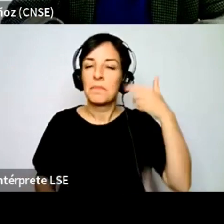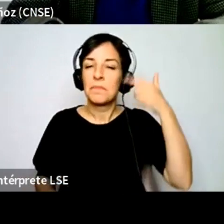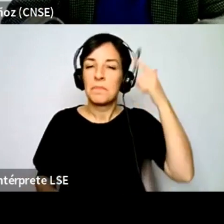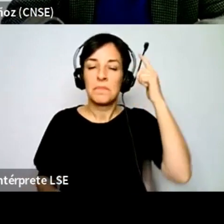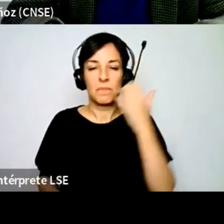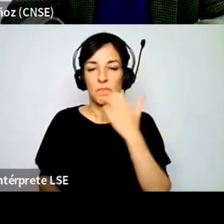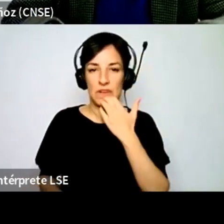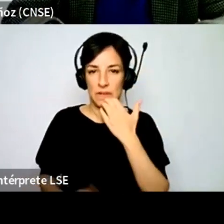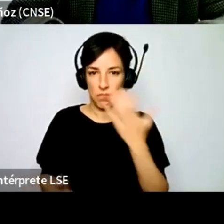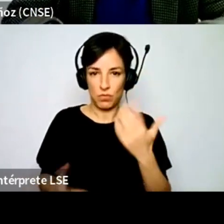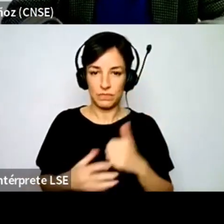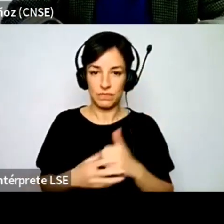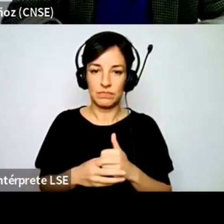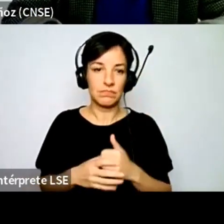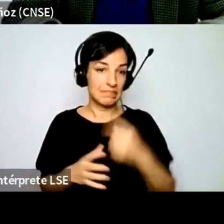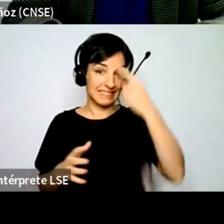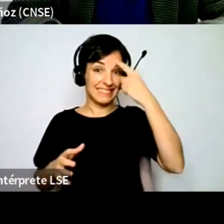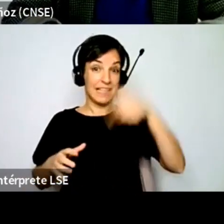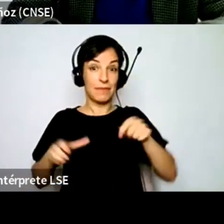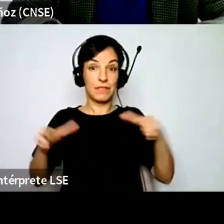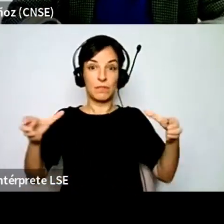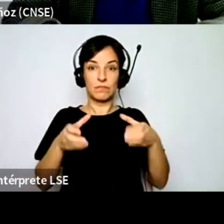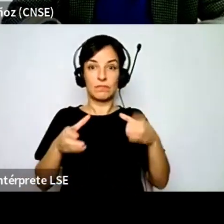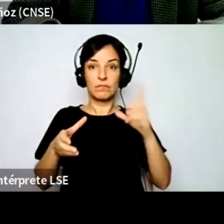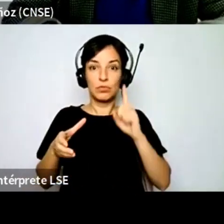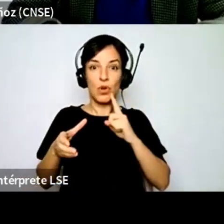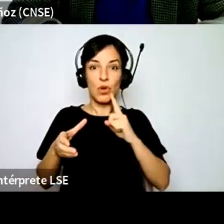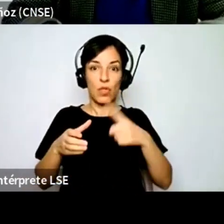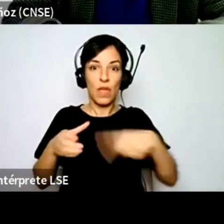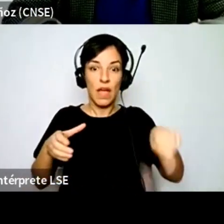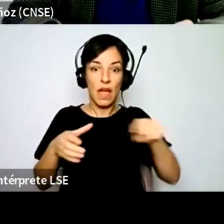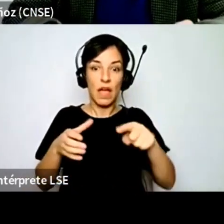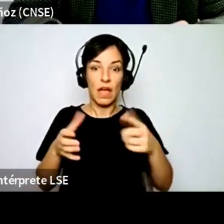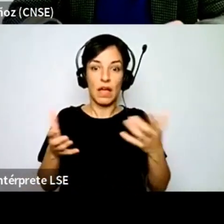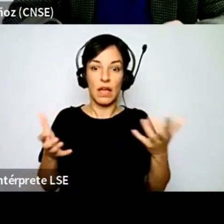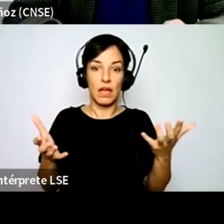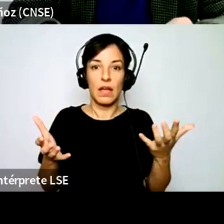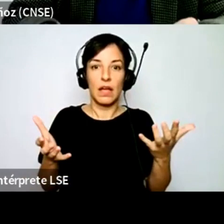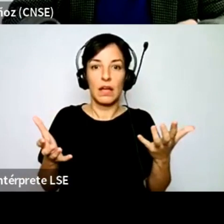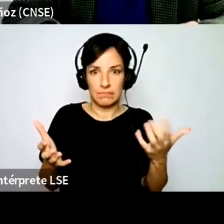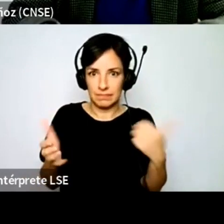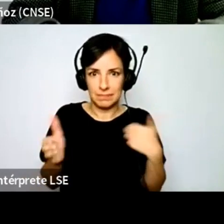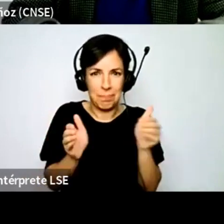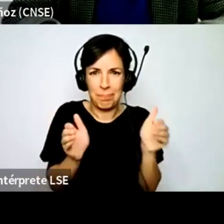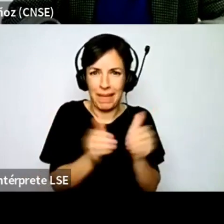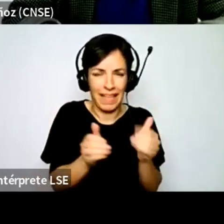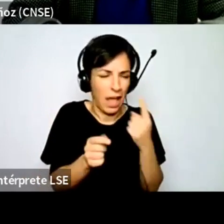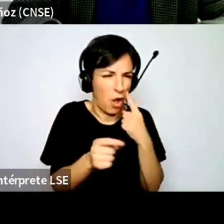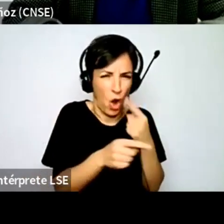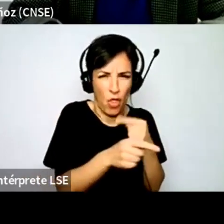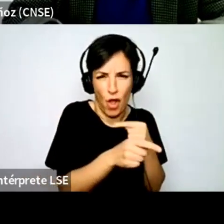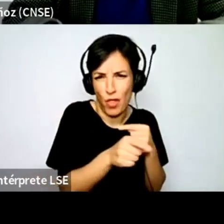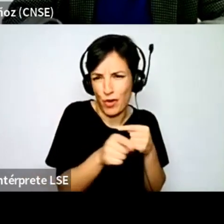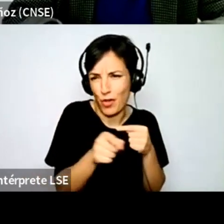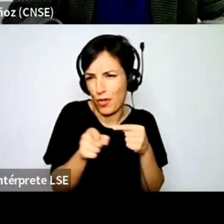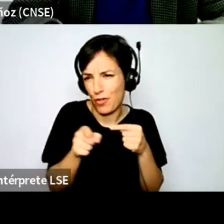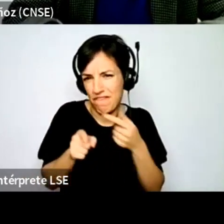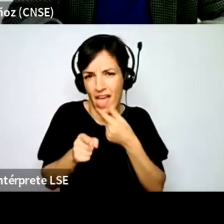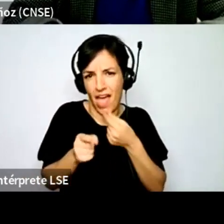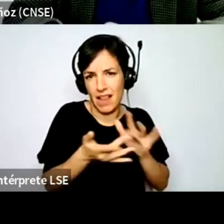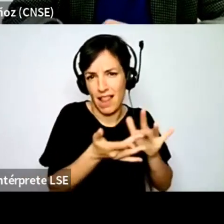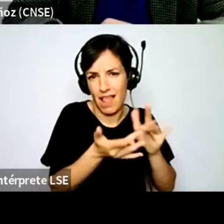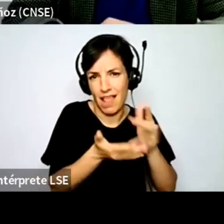persona, por ejemplo, ya sabéis que en la comunidad sorda se conoce todo el mundo, ¿no? Entonces,